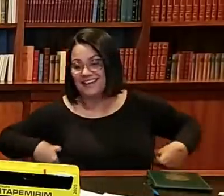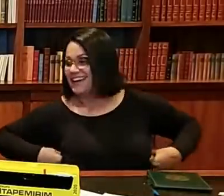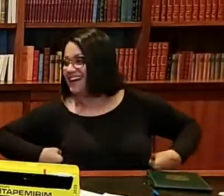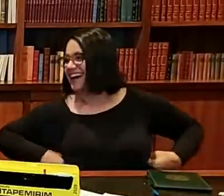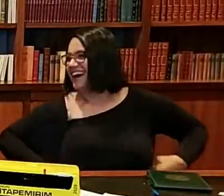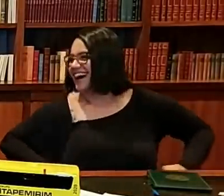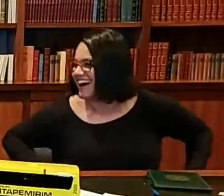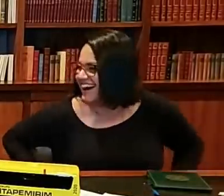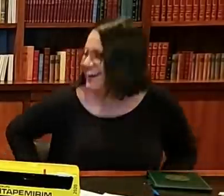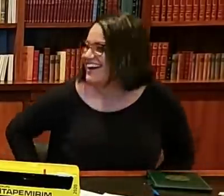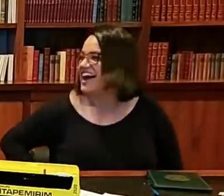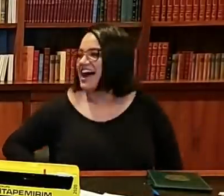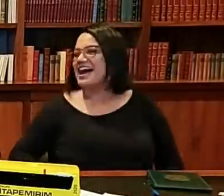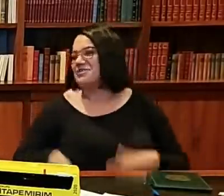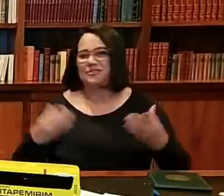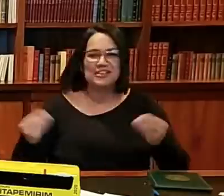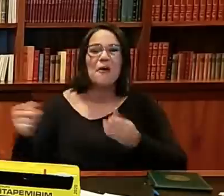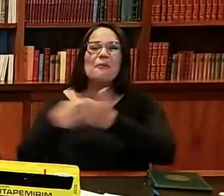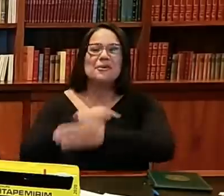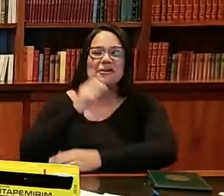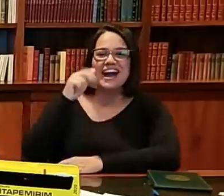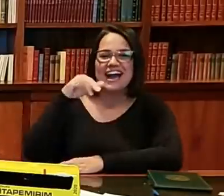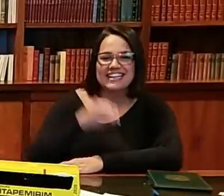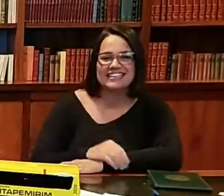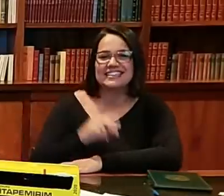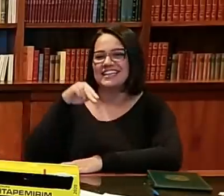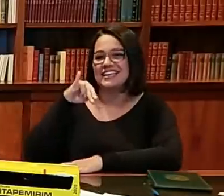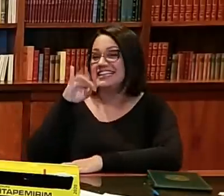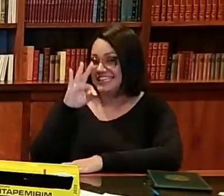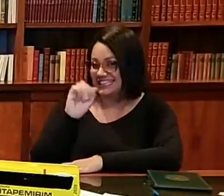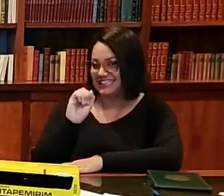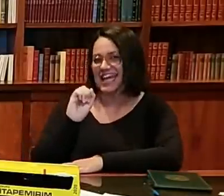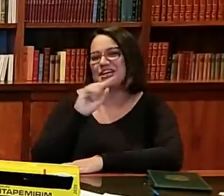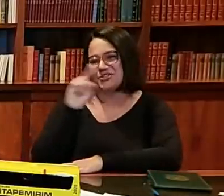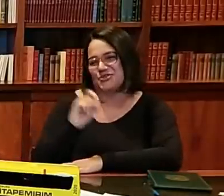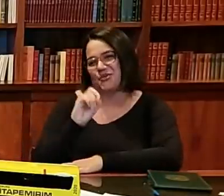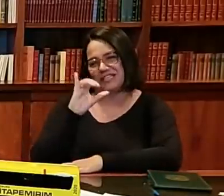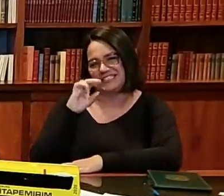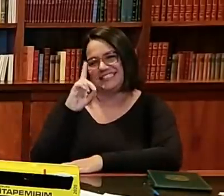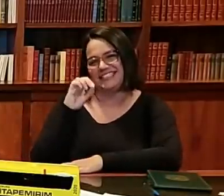Assim. Qual é que o nome da Anitta, o nome científico da Anitta? Fala aí, fala aí. Nitazoxanida.